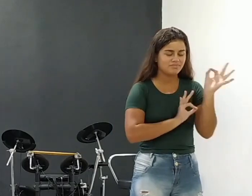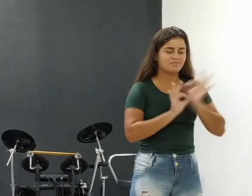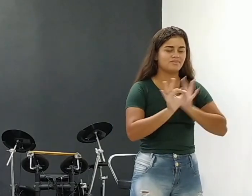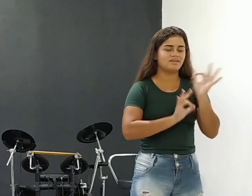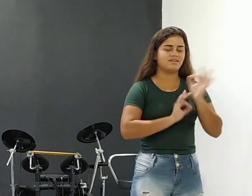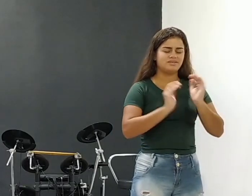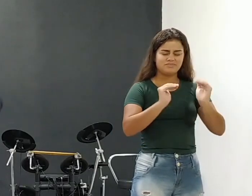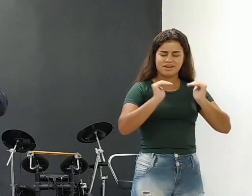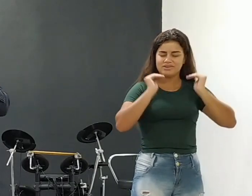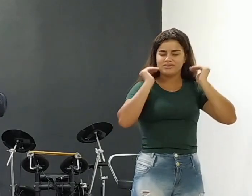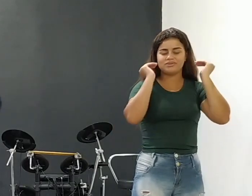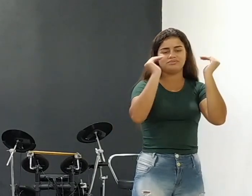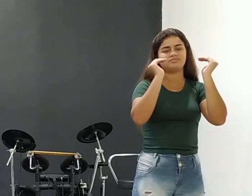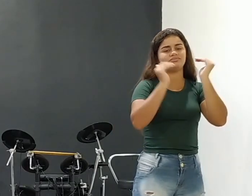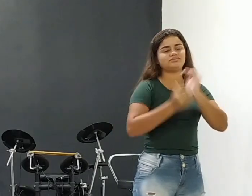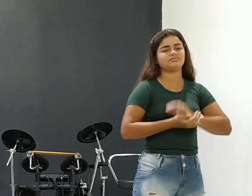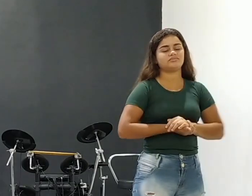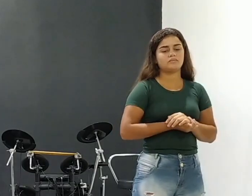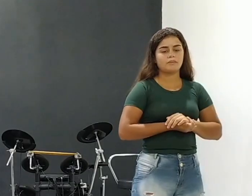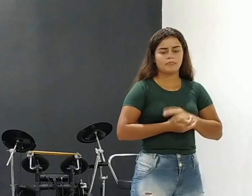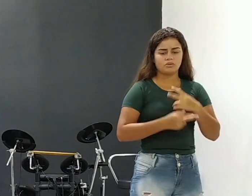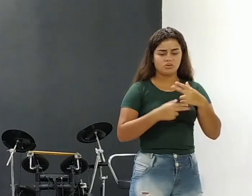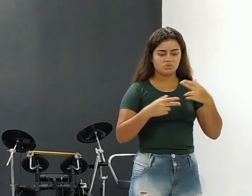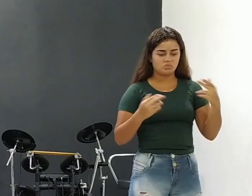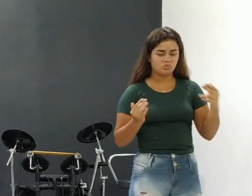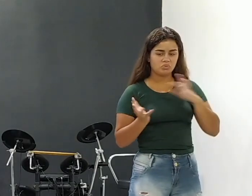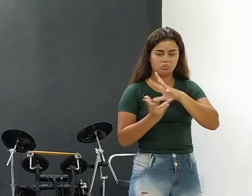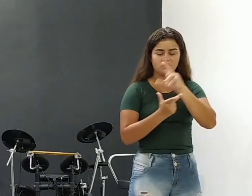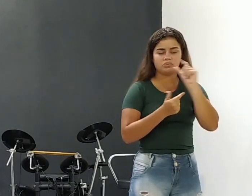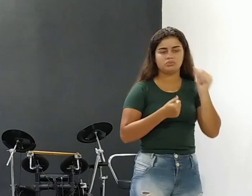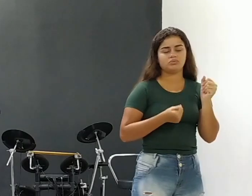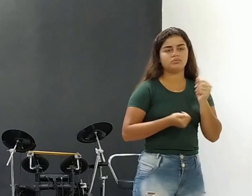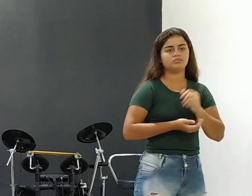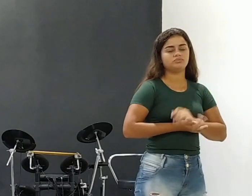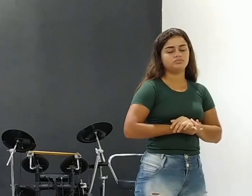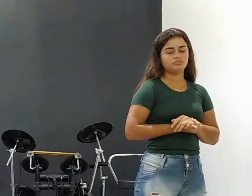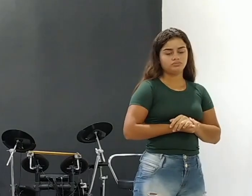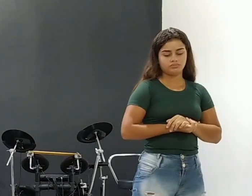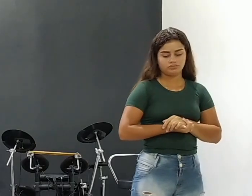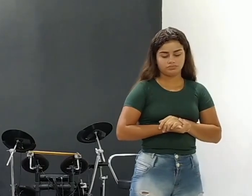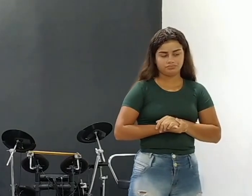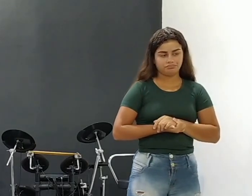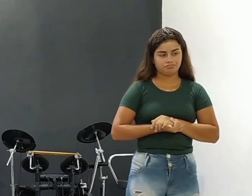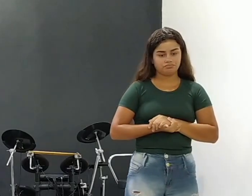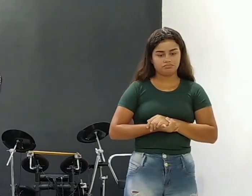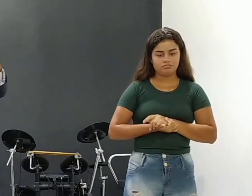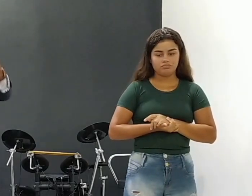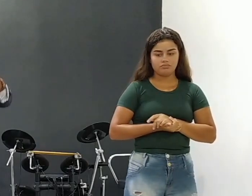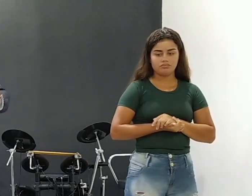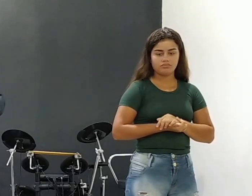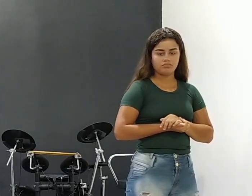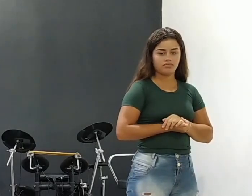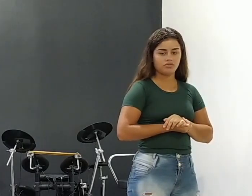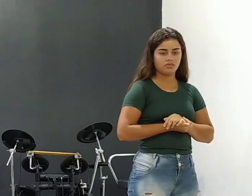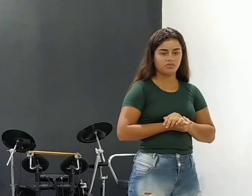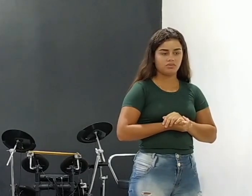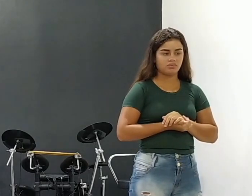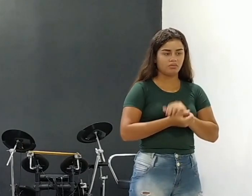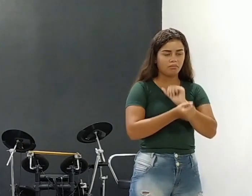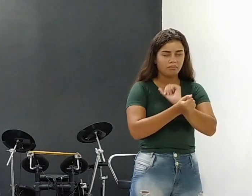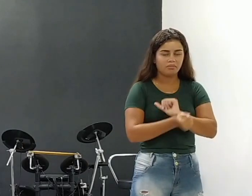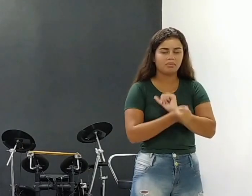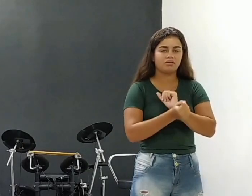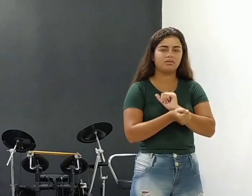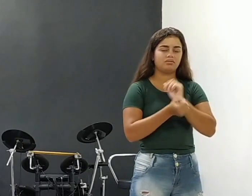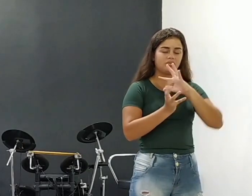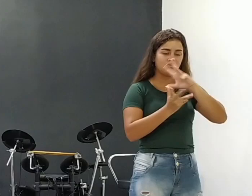muito maior do que essas coisas que nos prendem nesse mundo. Nós estamos tão presos a esse mundo que às